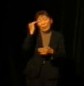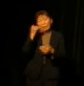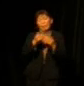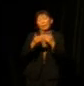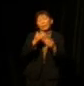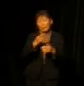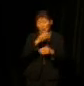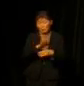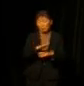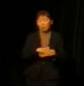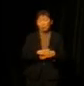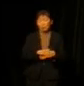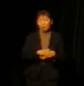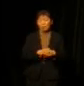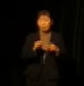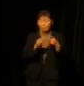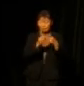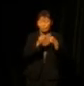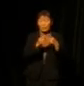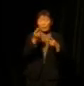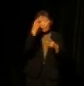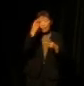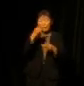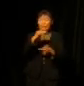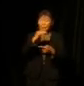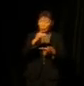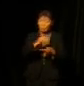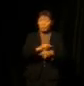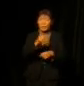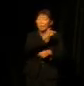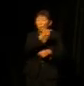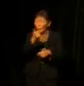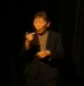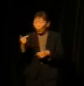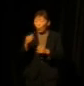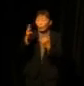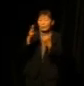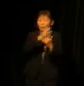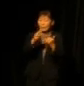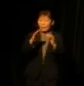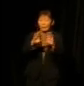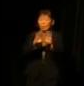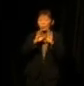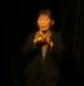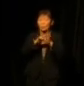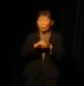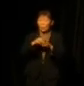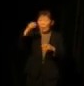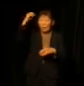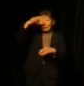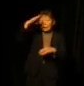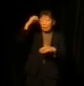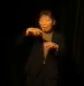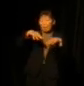あとは学んだことの2つ目、大きな災害の時は電気がダメになります。これは千葉県で